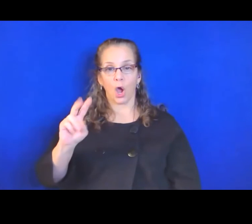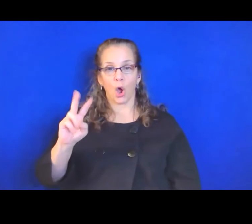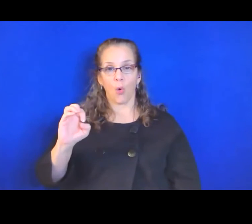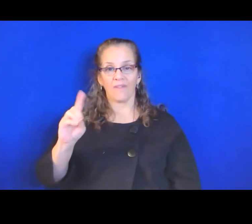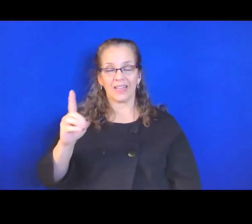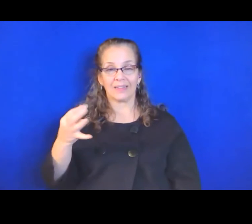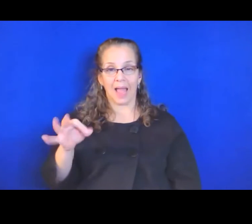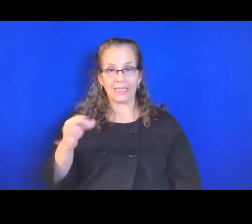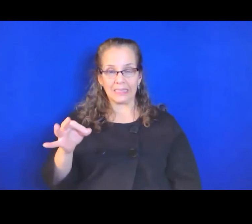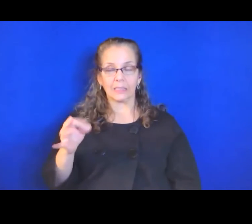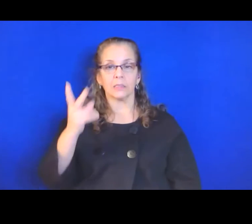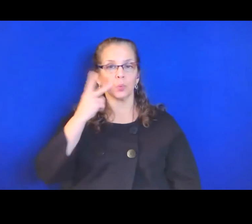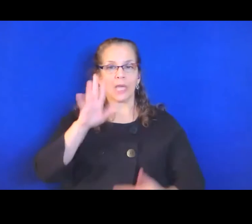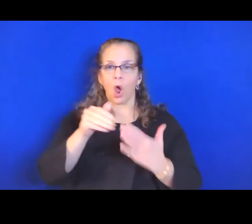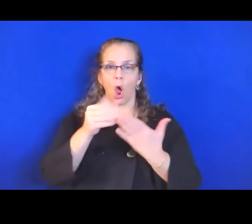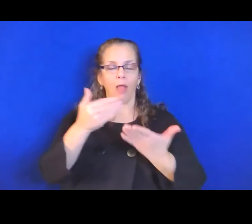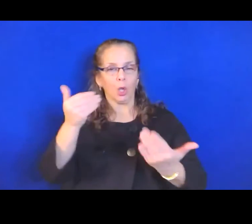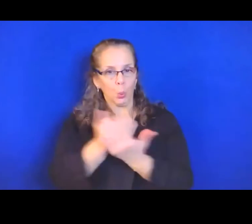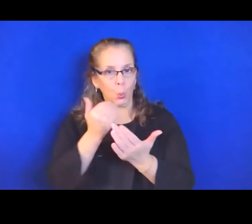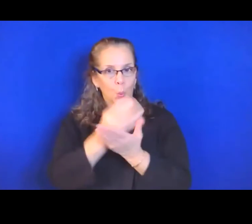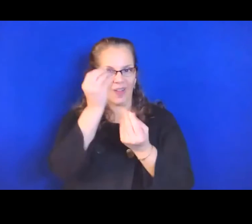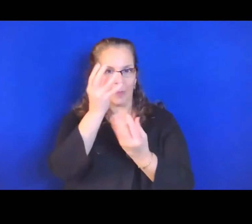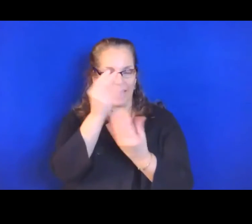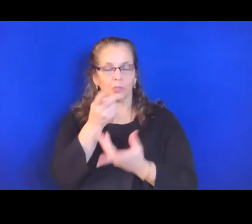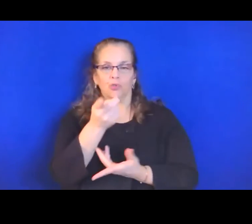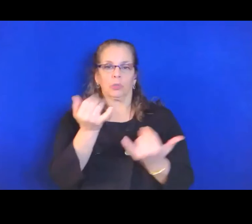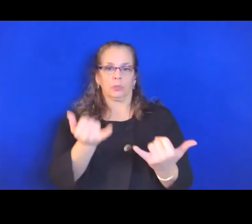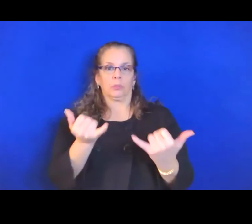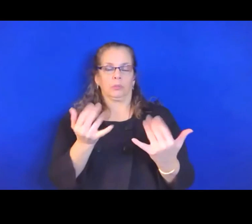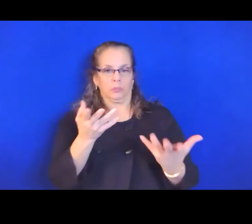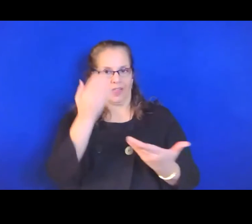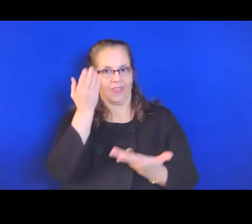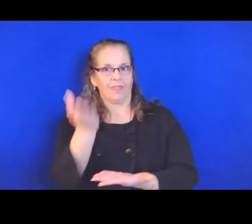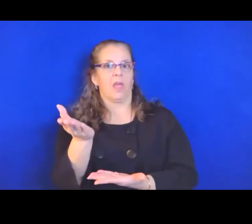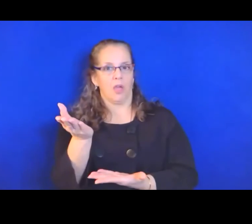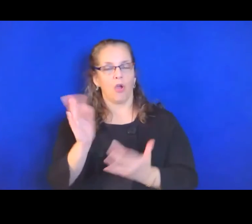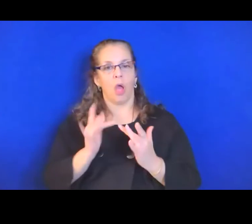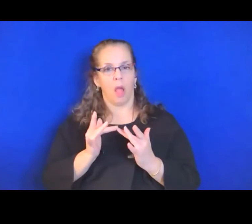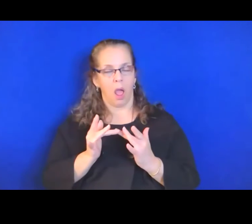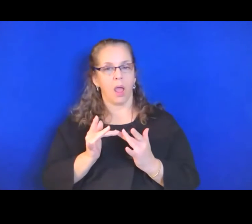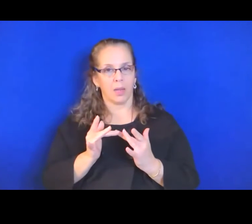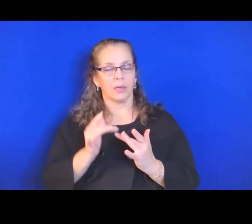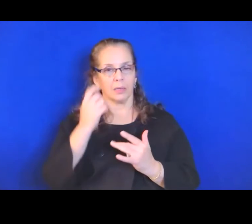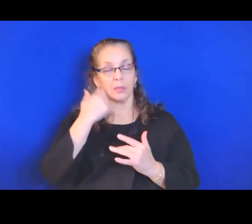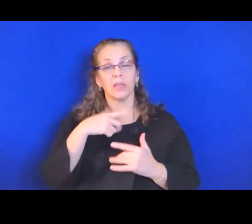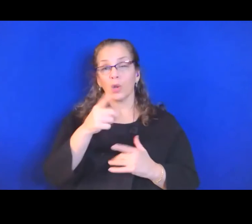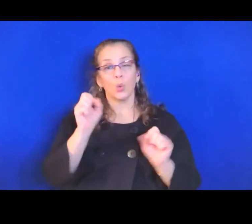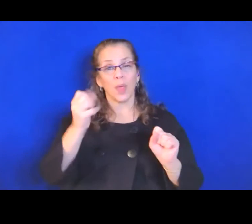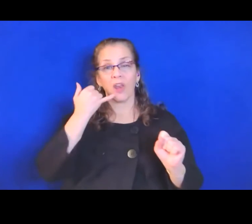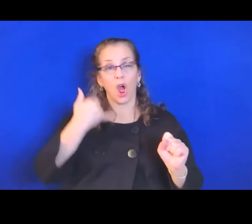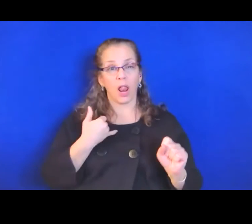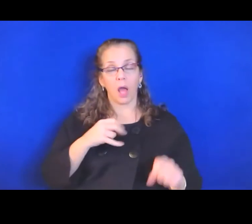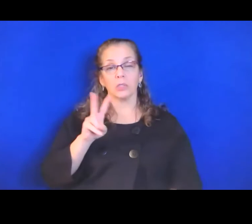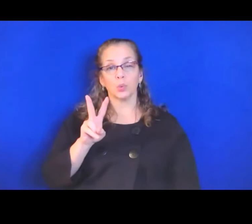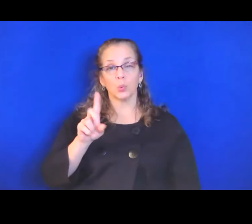家可以去上我们的这个卫生局的一个网站上面去查